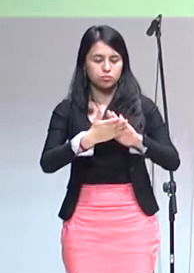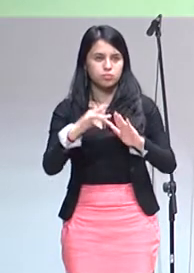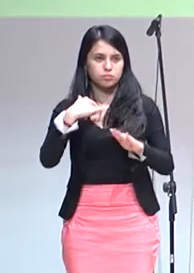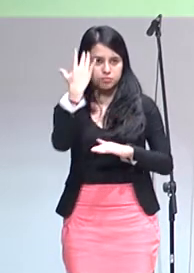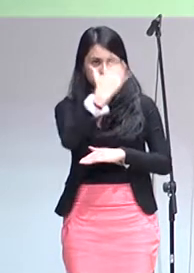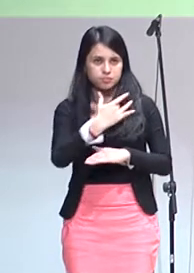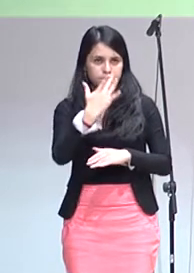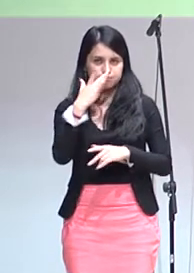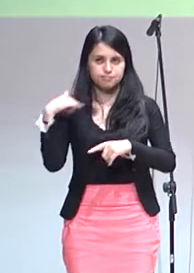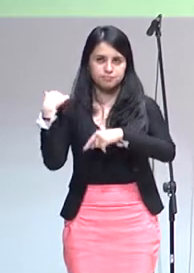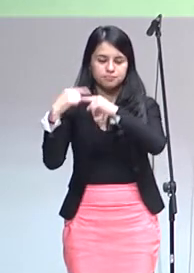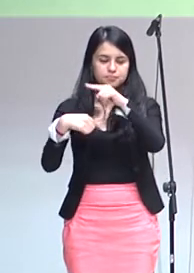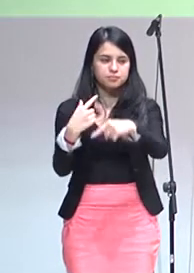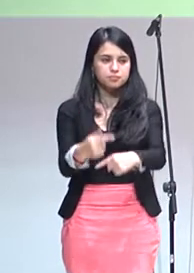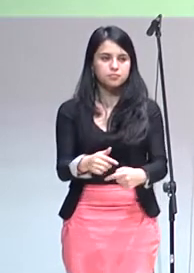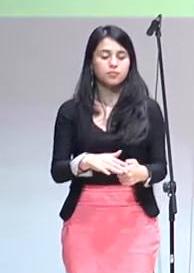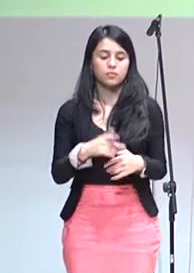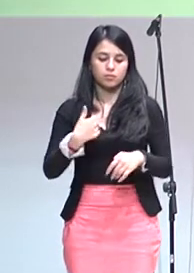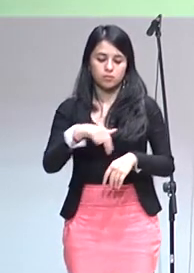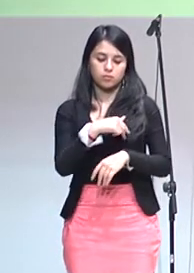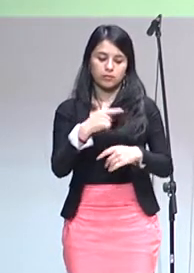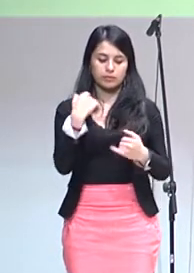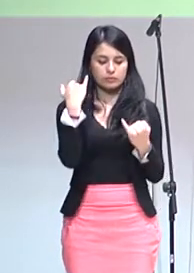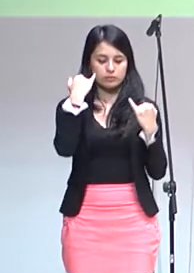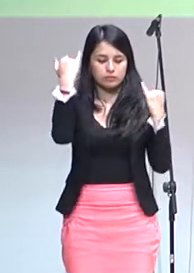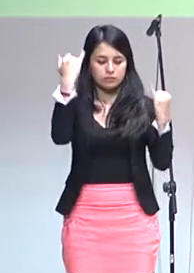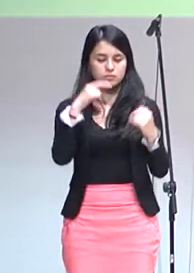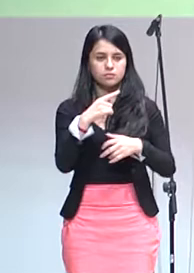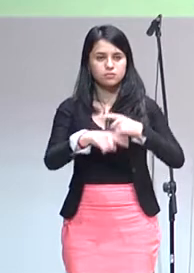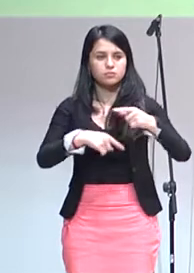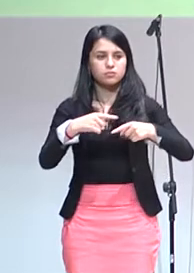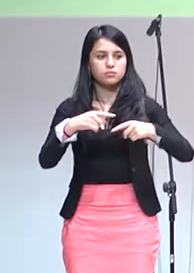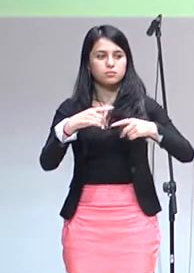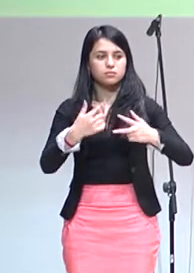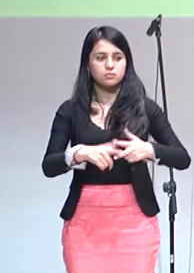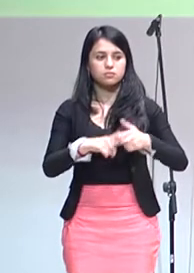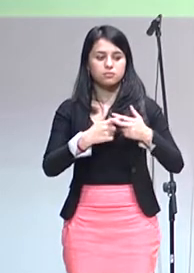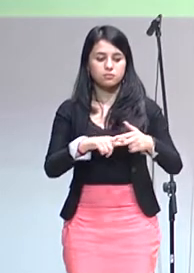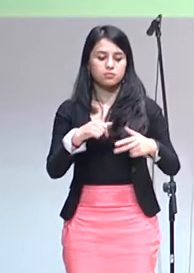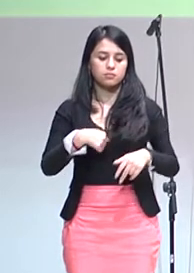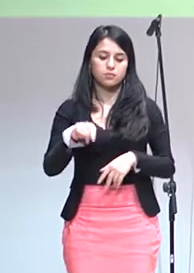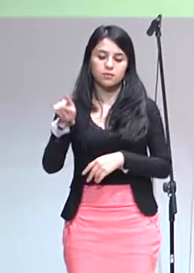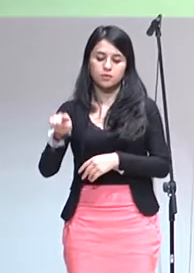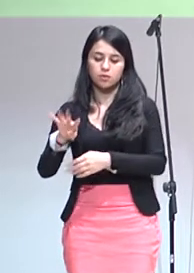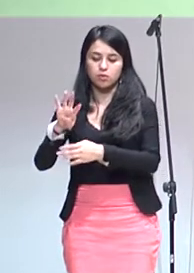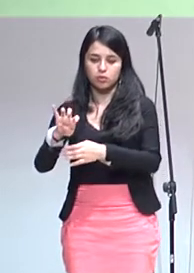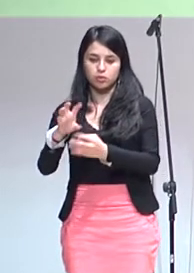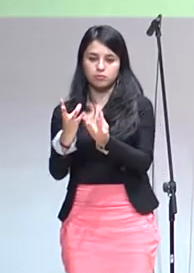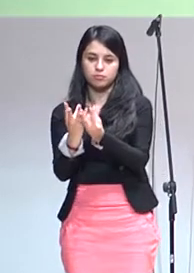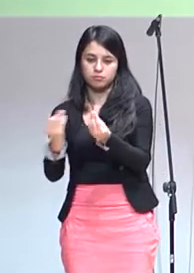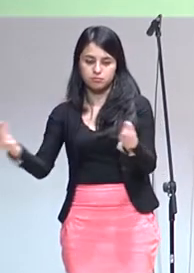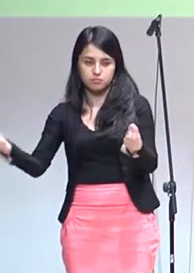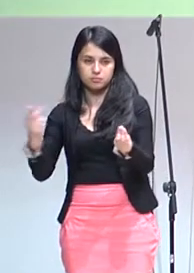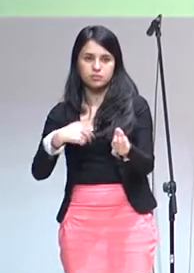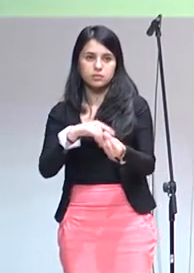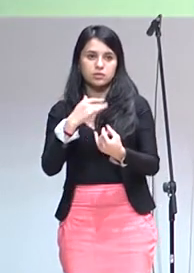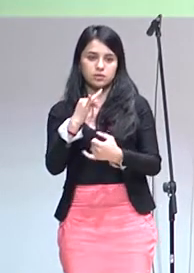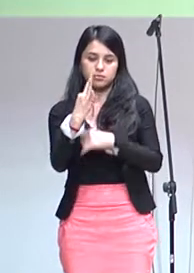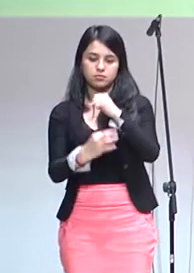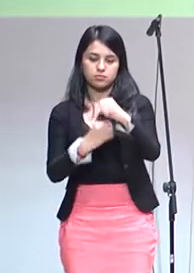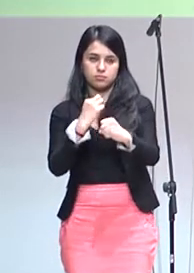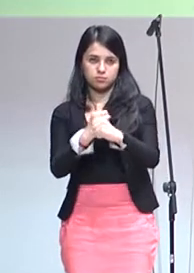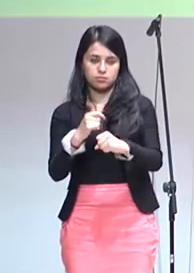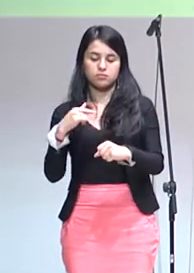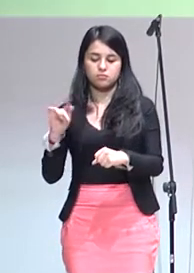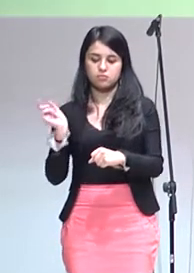afrodescendiente? Entonces comenzamos a hacer unos talleres, ya así con los grados novenos y 10, el tercer año comenzamos a hacer unos talleres de